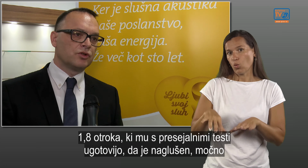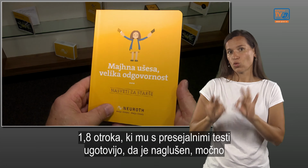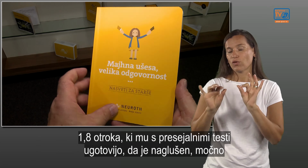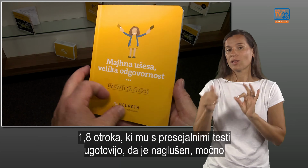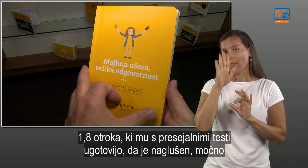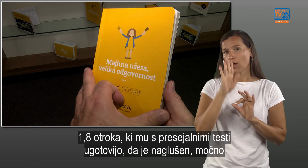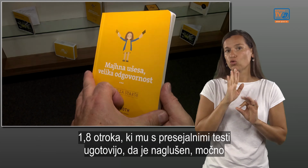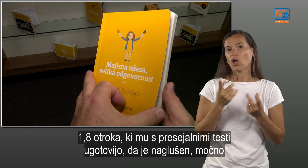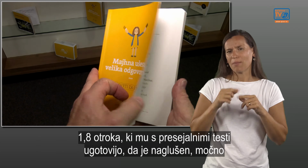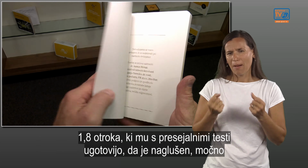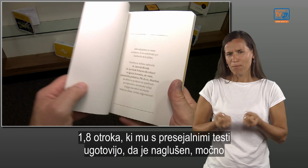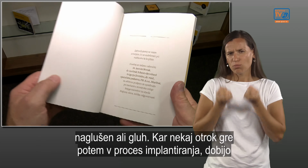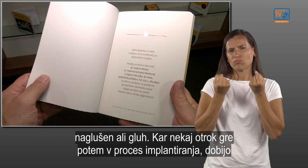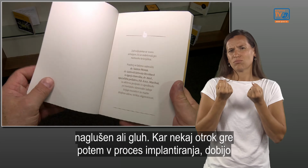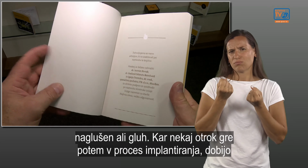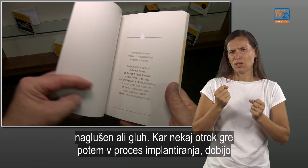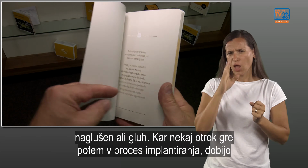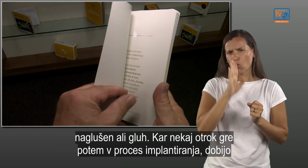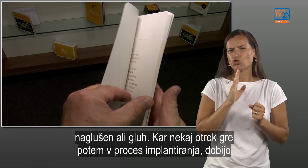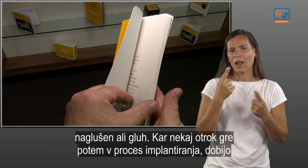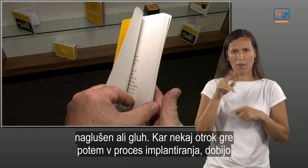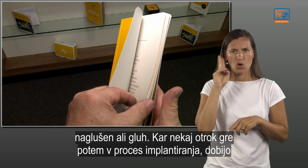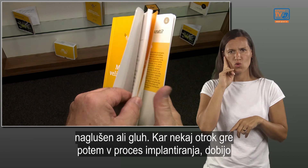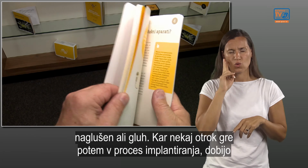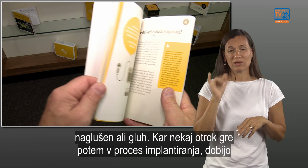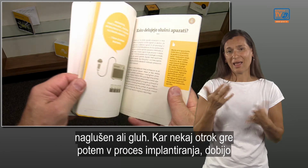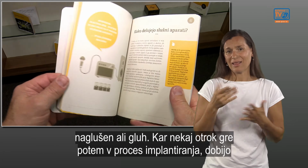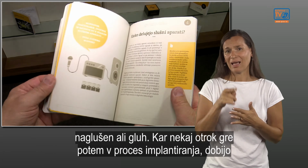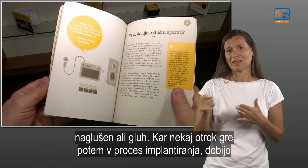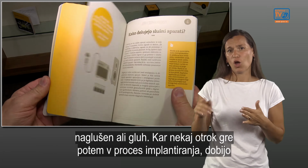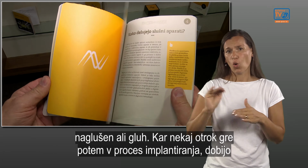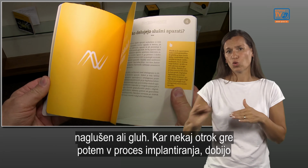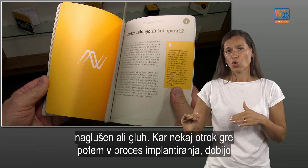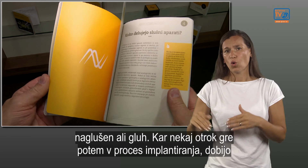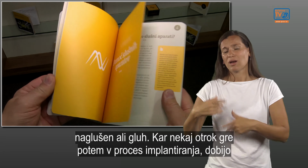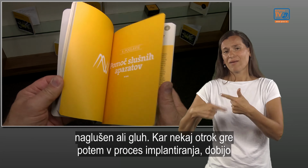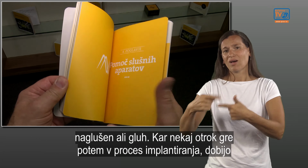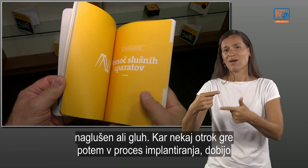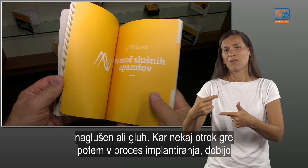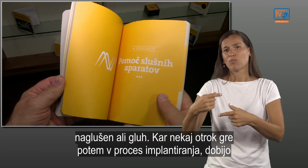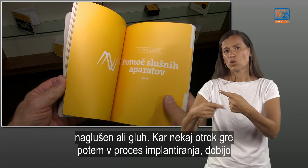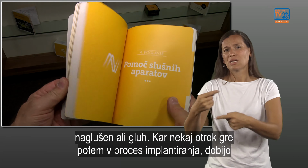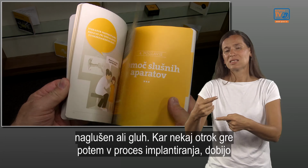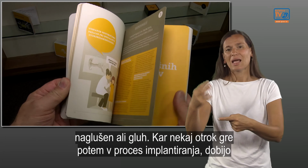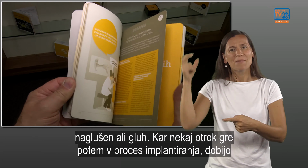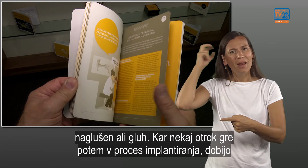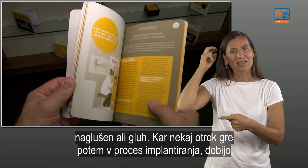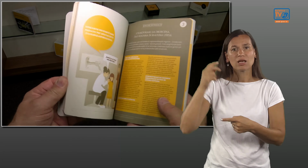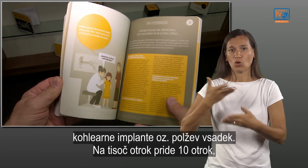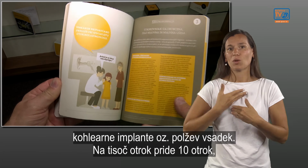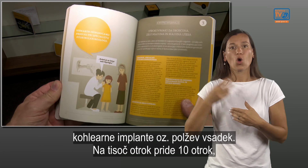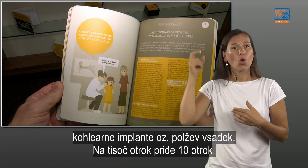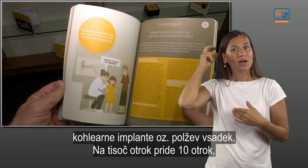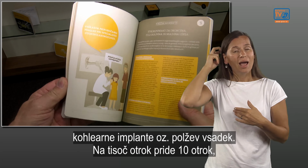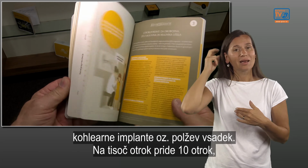pač ugotovijo, da je naglušen oziroma močno naglušen ali gluh. Da kar nekaj teh otrok potem seveda gre v proces implantiranja, to mi dobijo